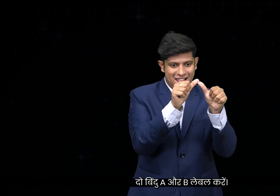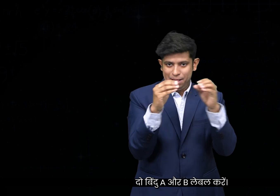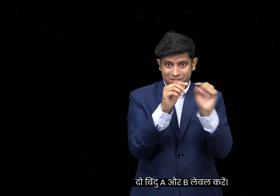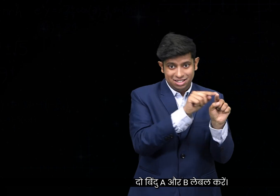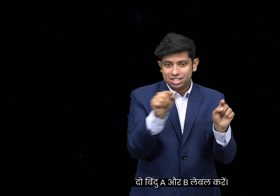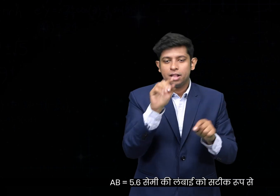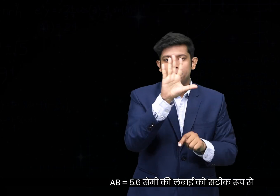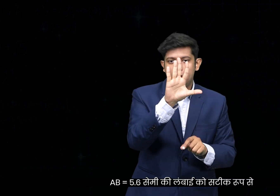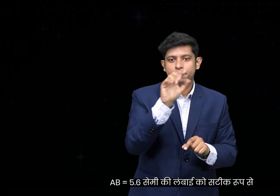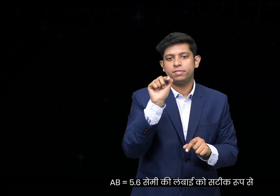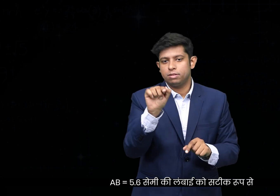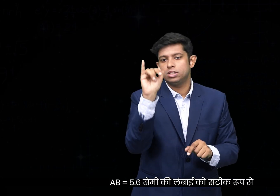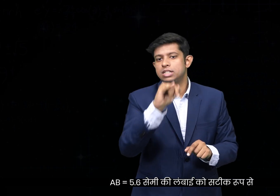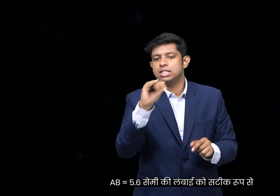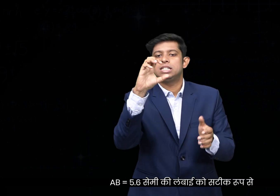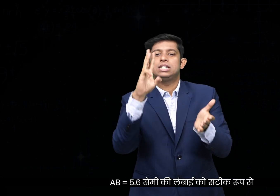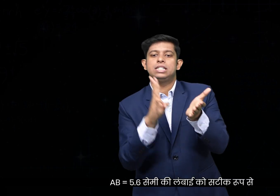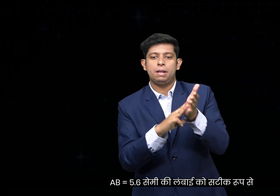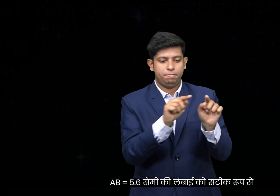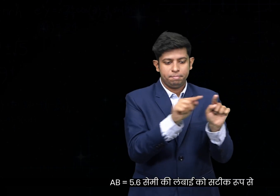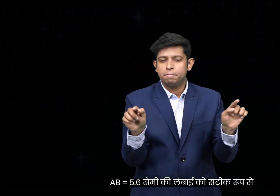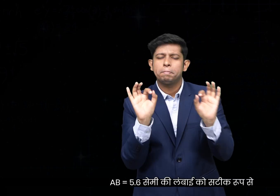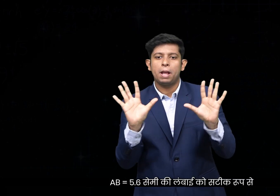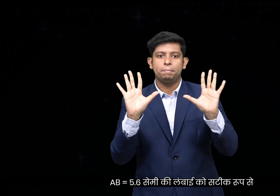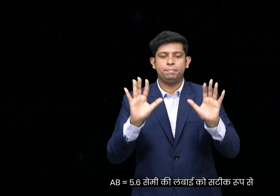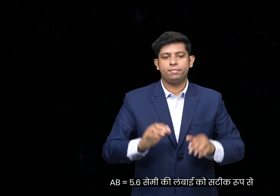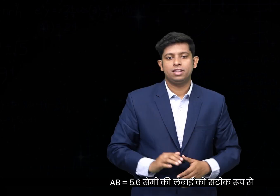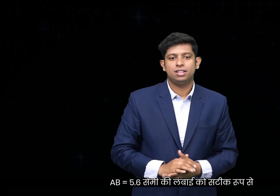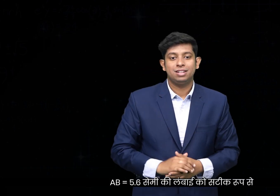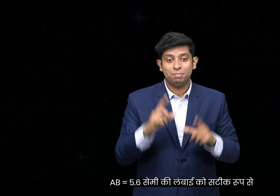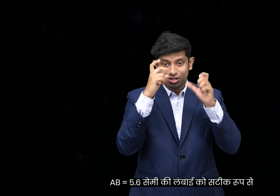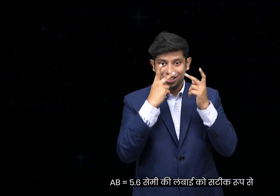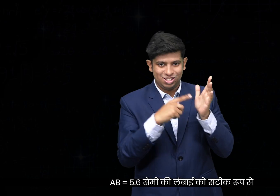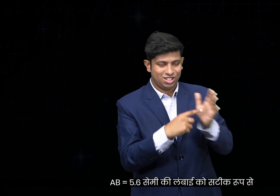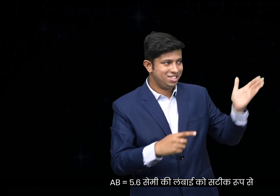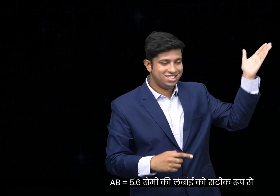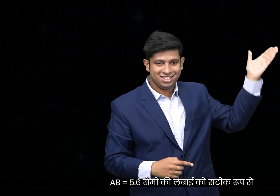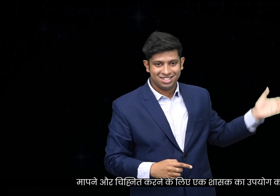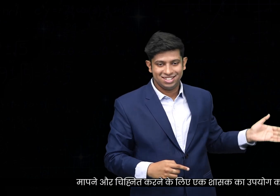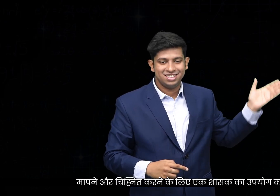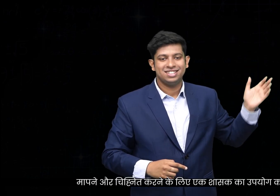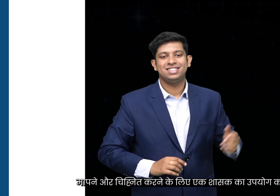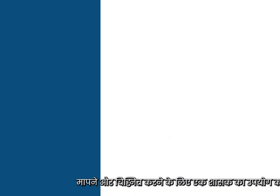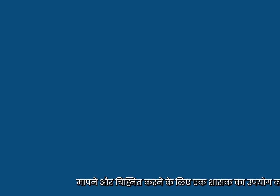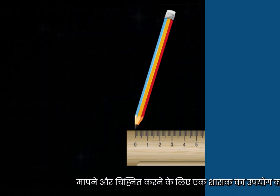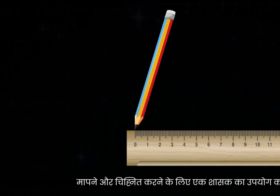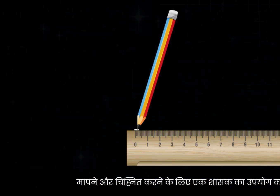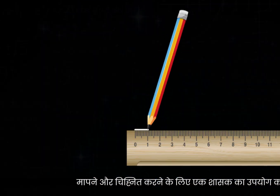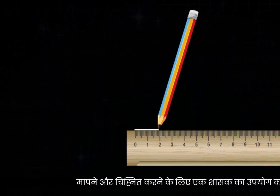AB = 5.6 सेमी की लंबाई को सटीक रूप से मापने और चिह्नित करने के